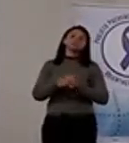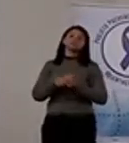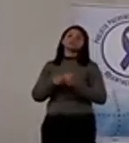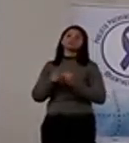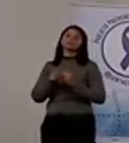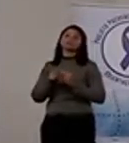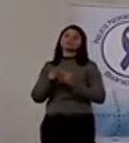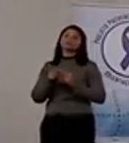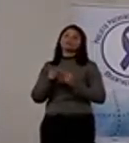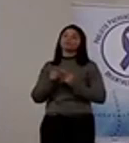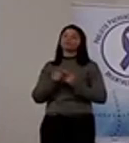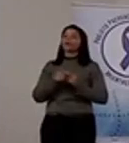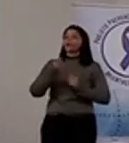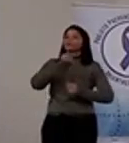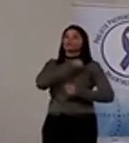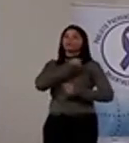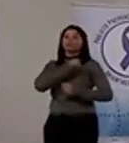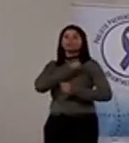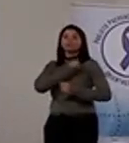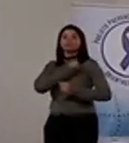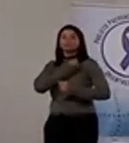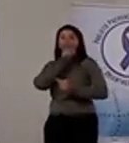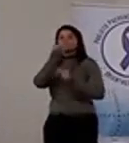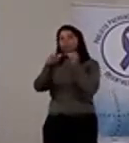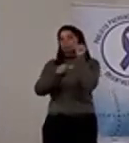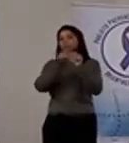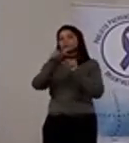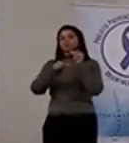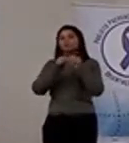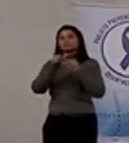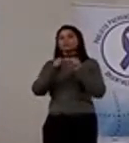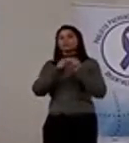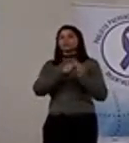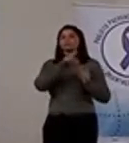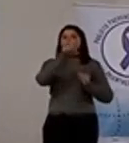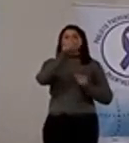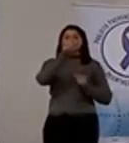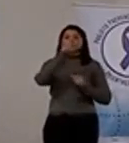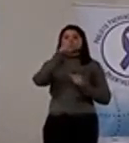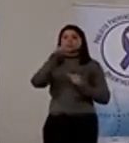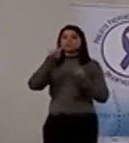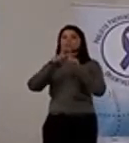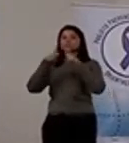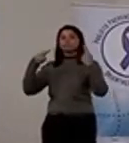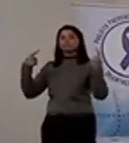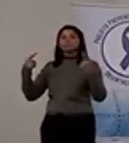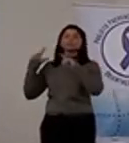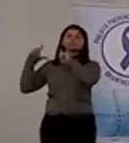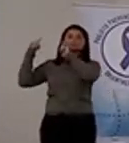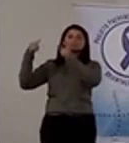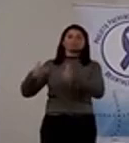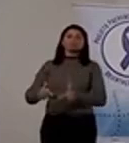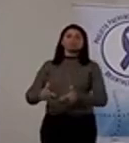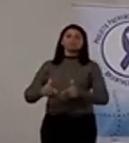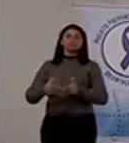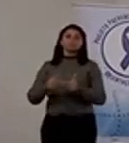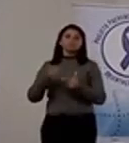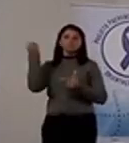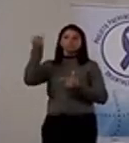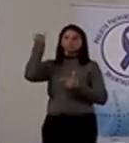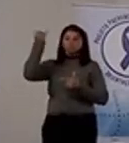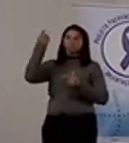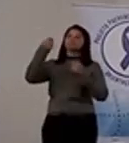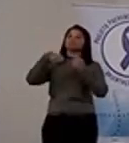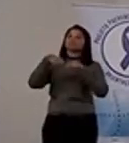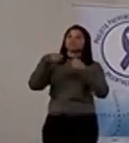em números do que as alterações em um único gene. Então, isso é importante também, para saber que você precisa fazer um